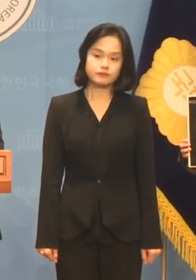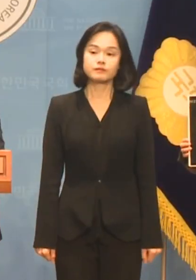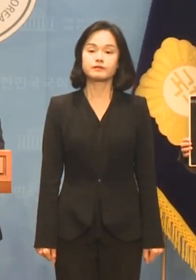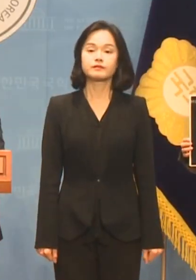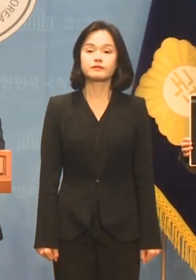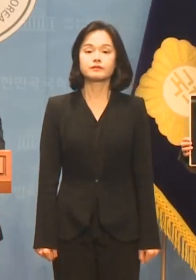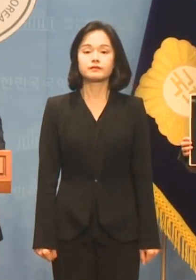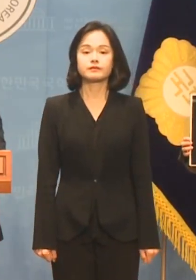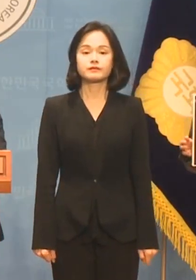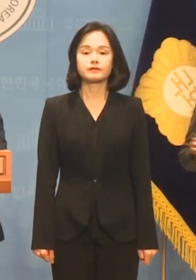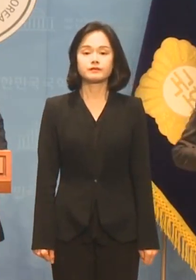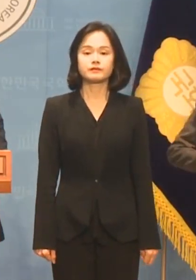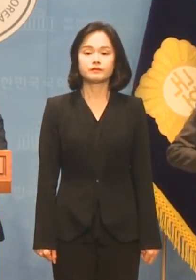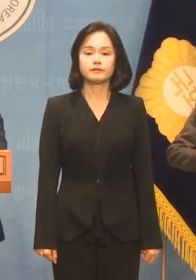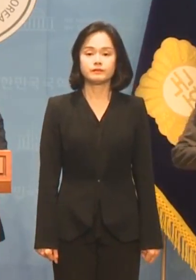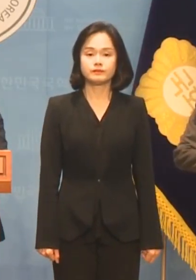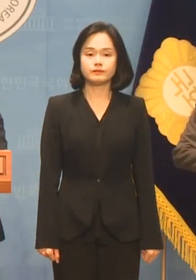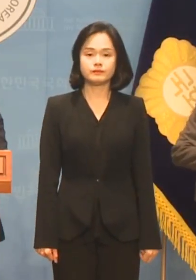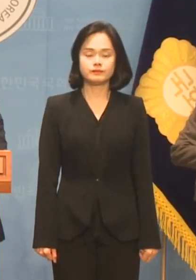대현이가 찍어줘.